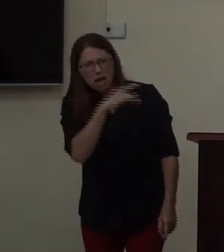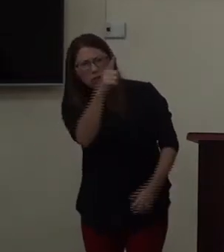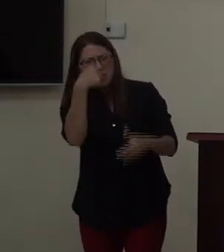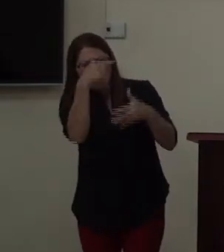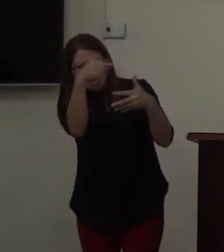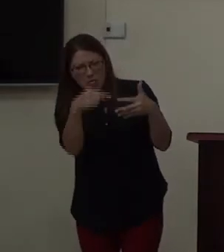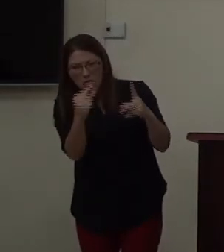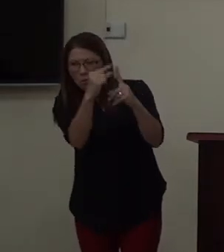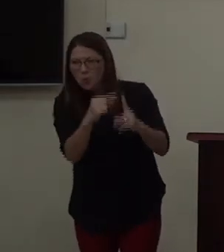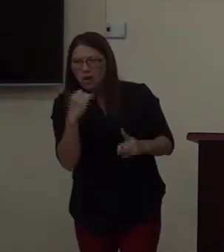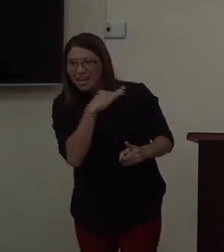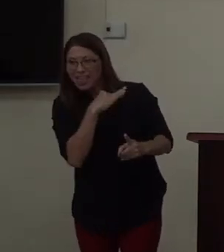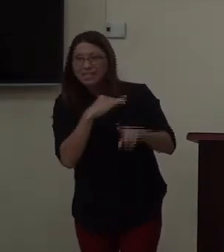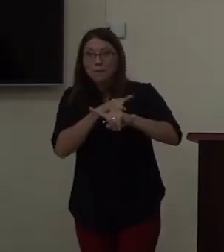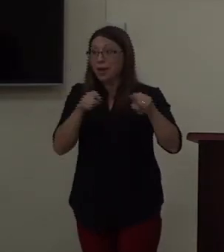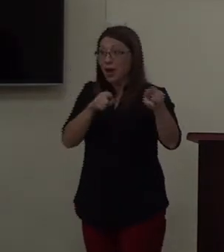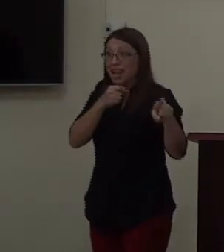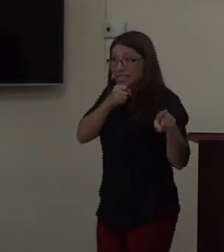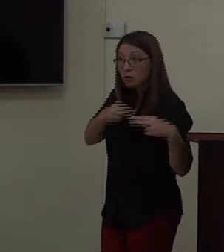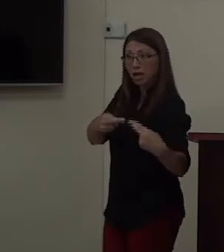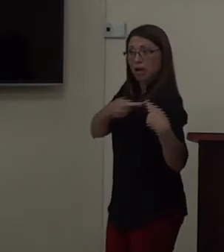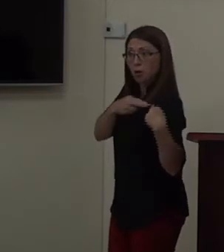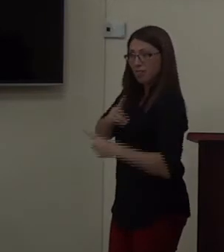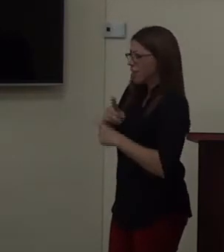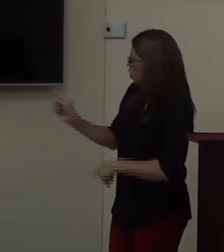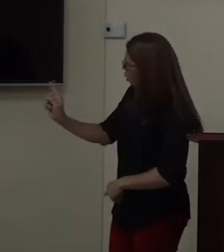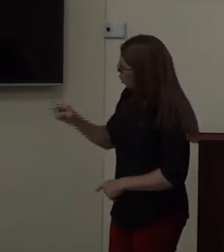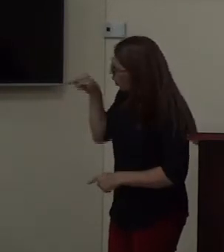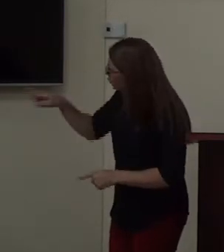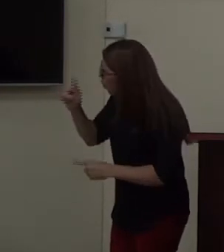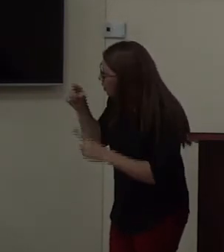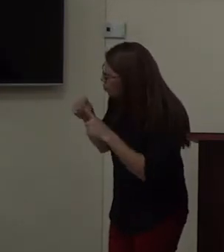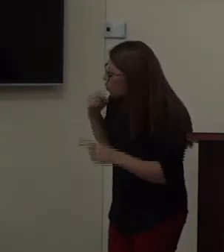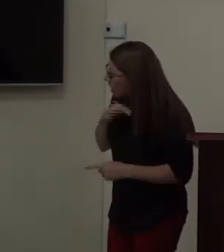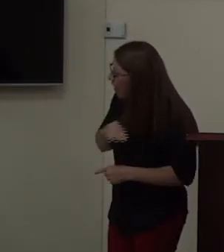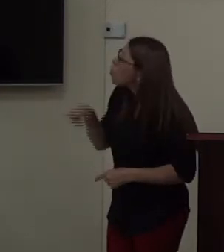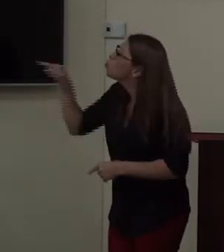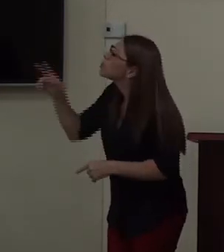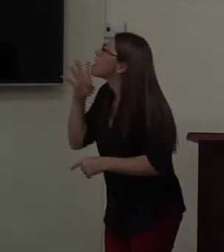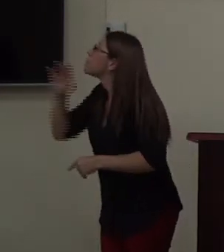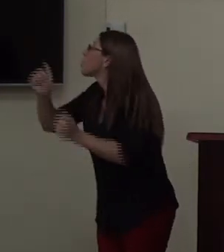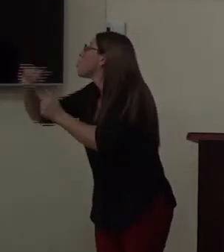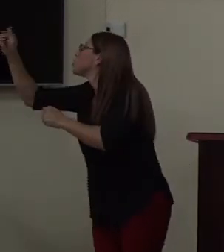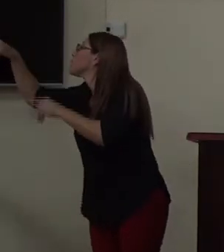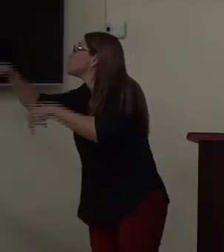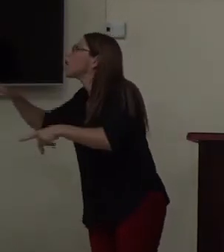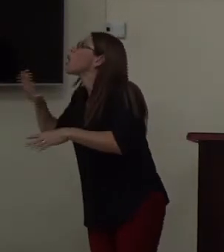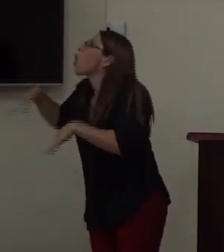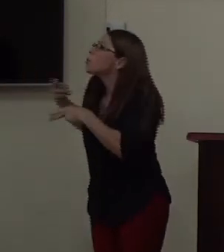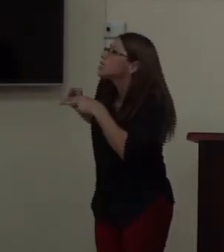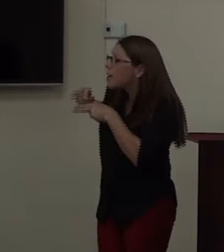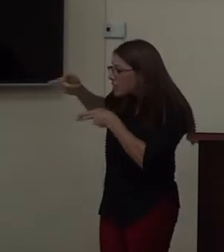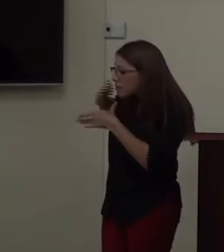de defender el diccionario y decir, no, no, no, eso no es ninguna vulgaridad, ¿cómo le dice usted a eso? Entonces, cuando habla con fulano y con sultano, y se peleó con la